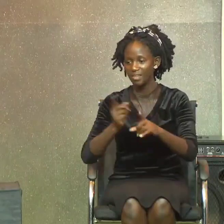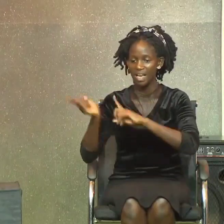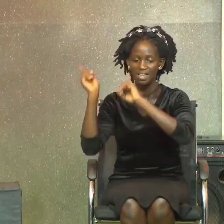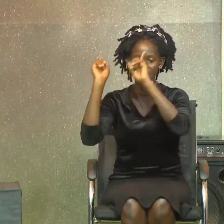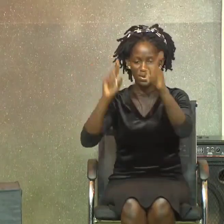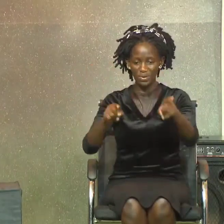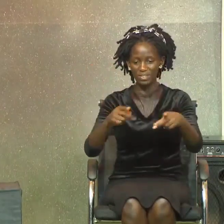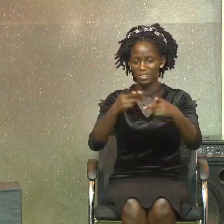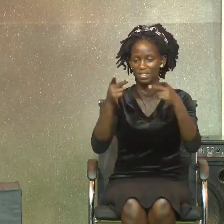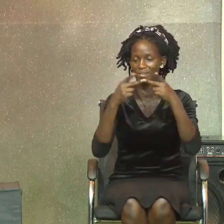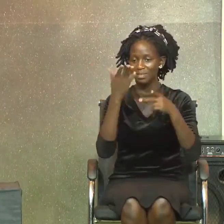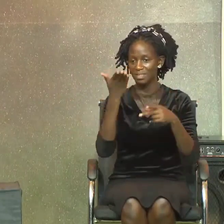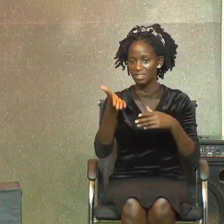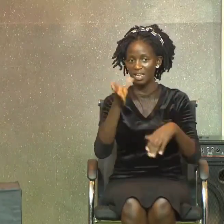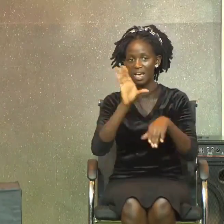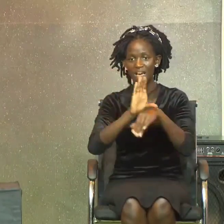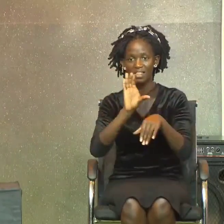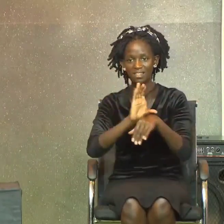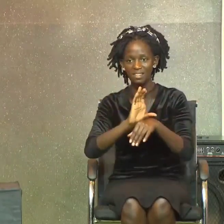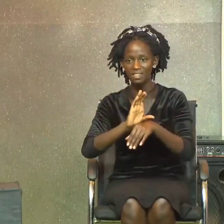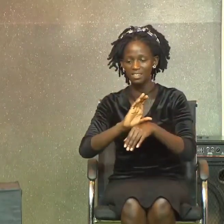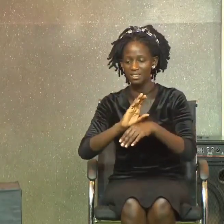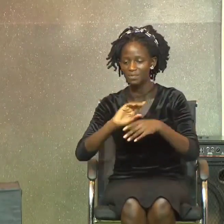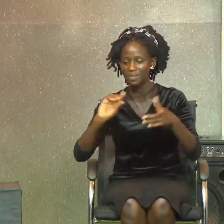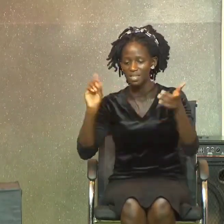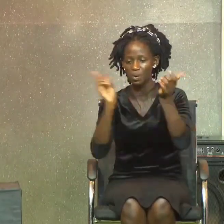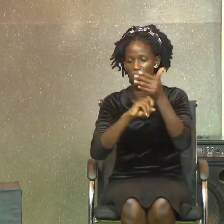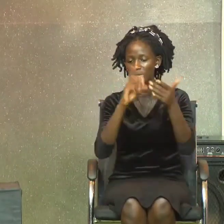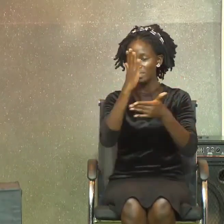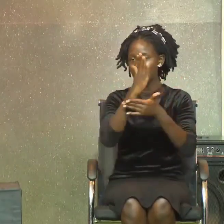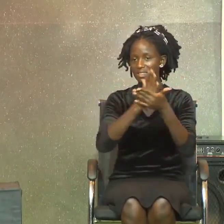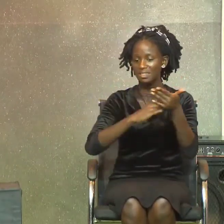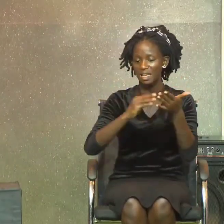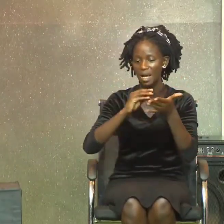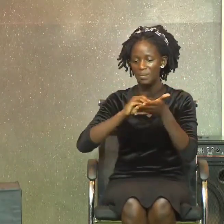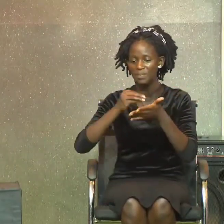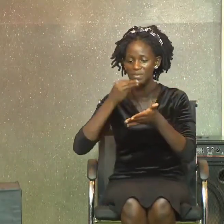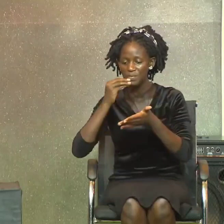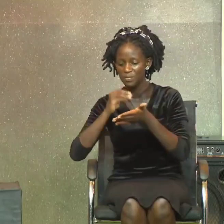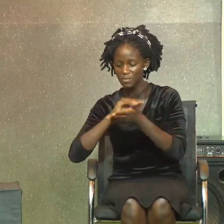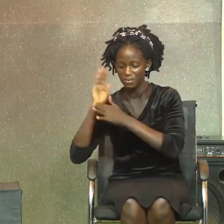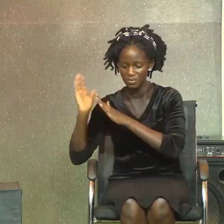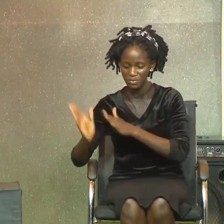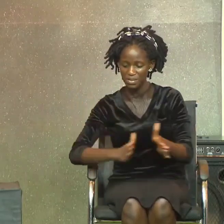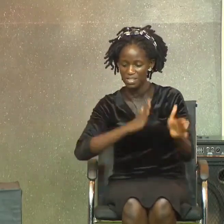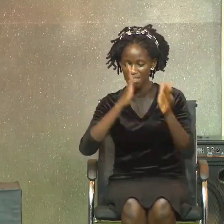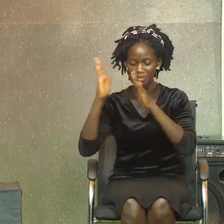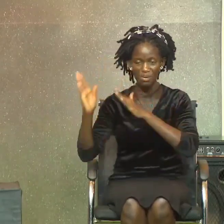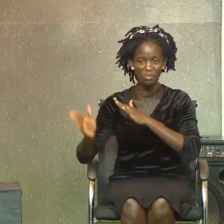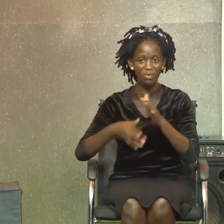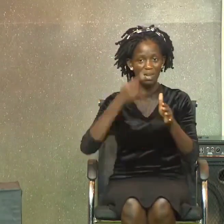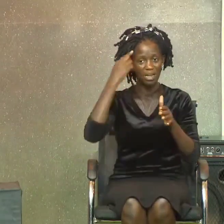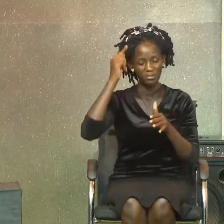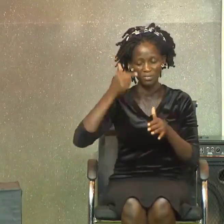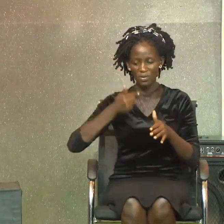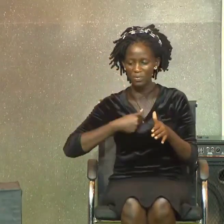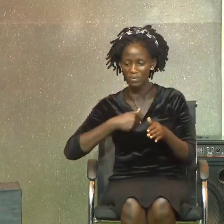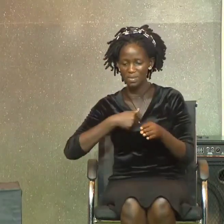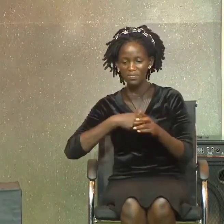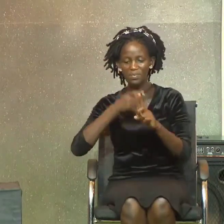wano balina ebyokulya gye baali bamuterekedde chipsi